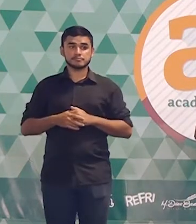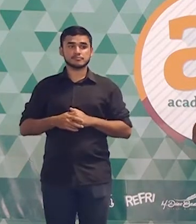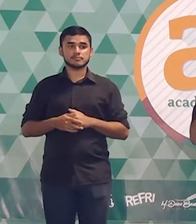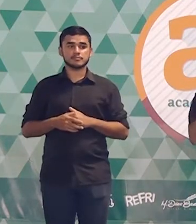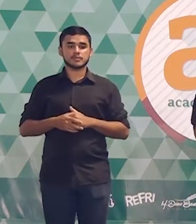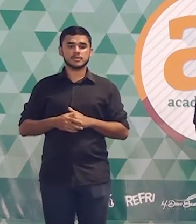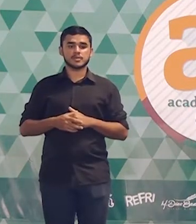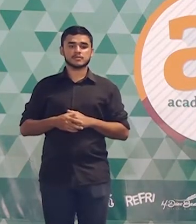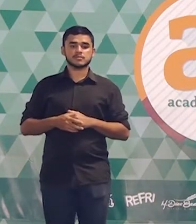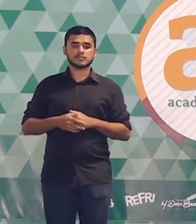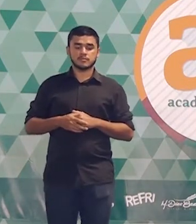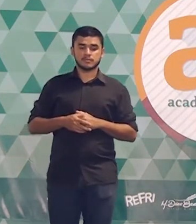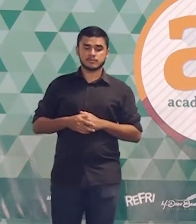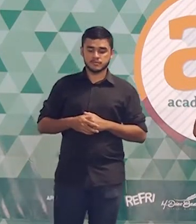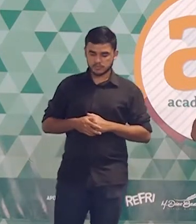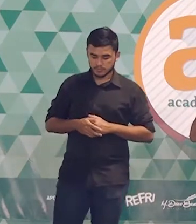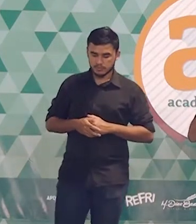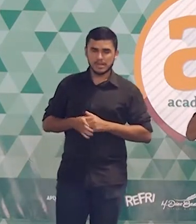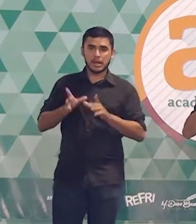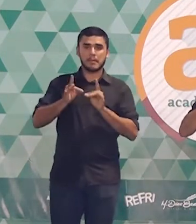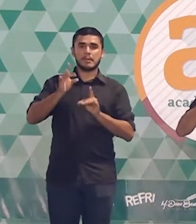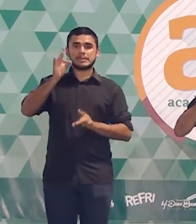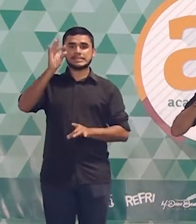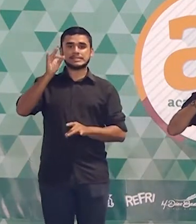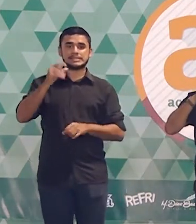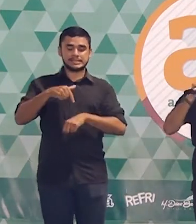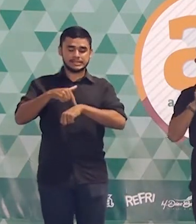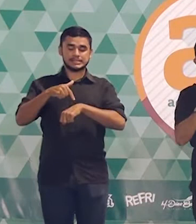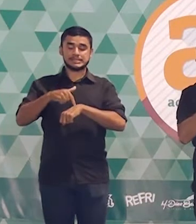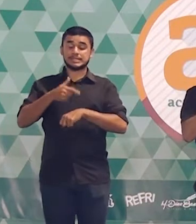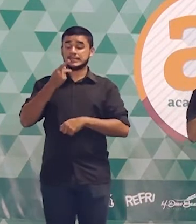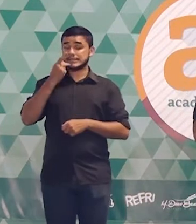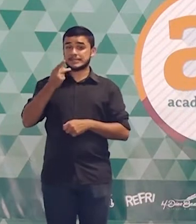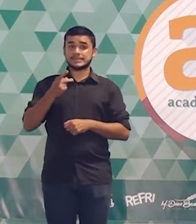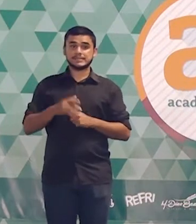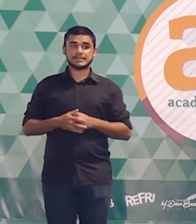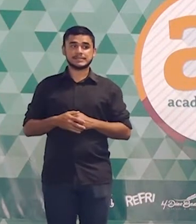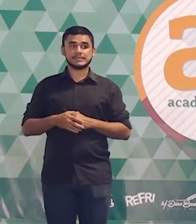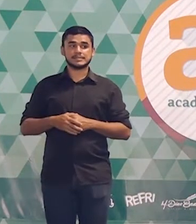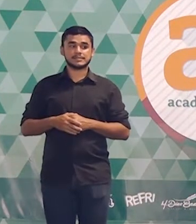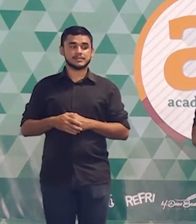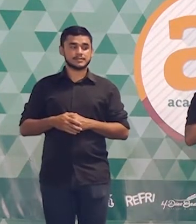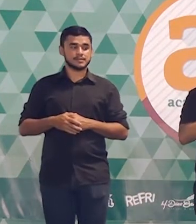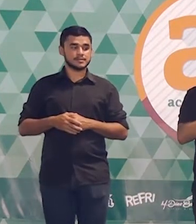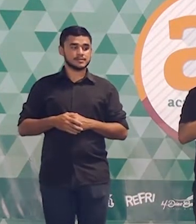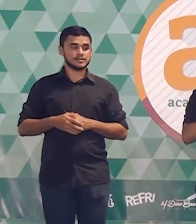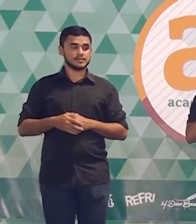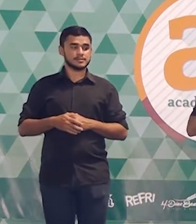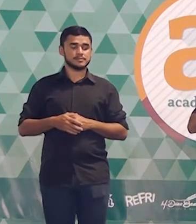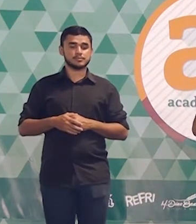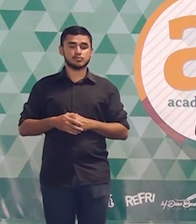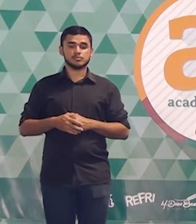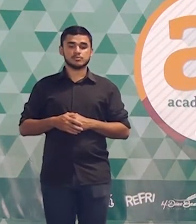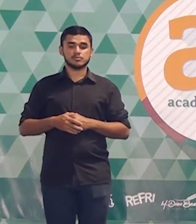vamos lá então ver que eu estou falando demais, que eu falo demais. Quando eu estiver falando demais, você, por favor, faça algum gesto